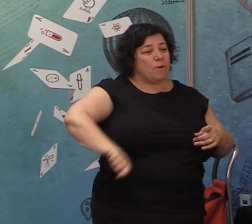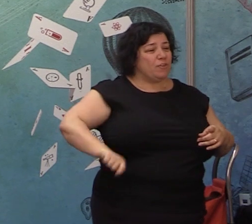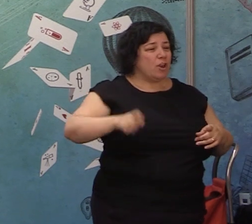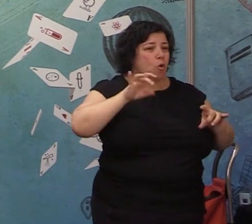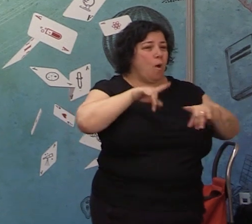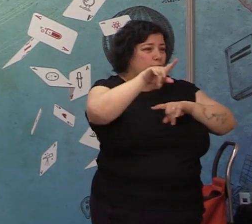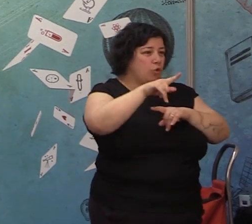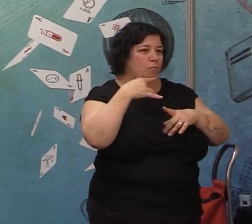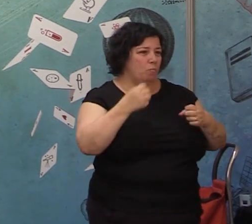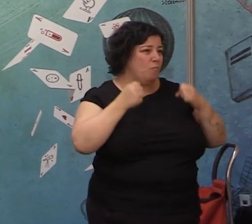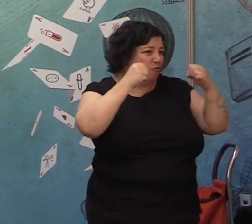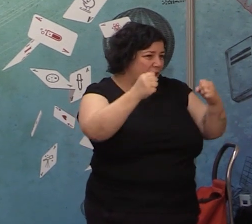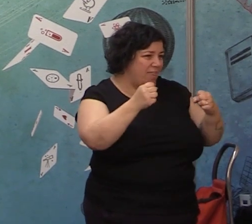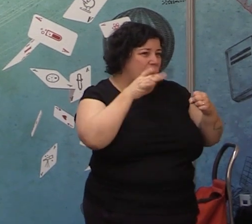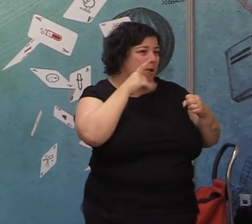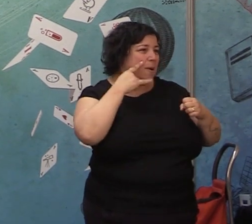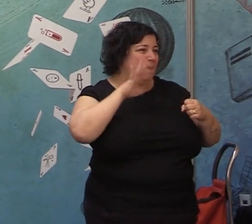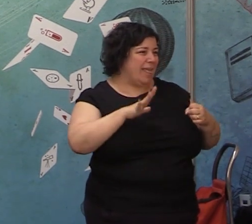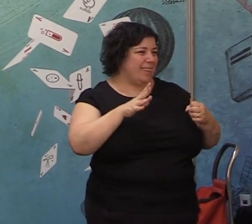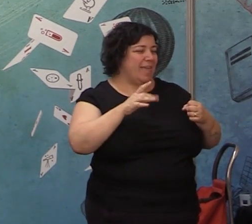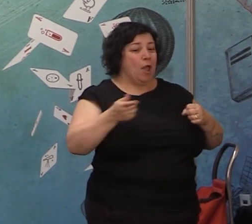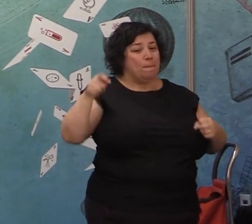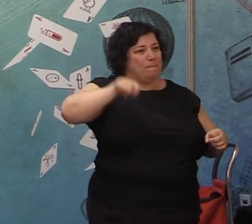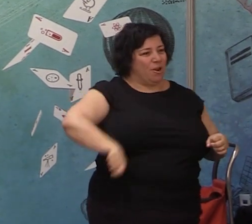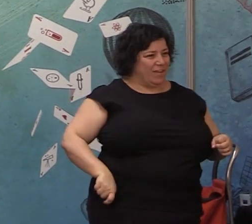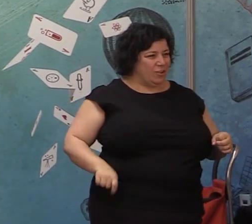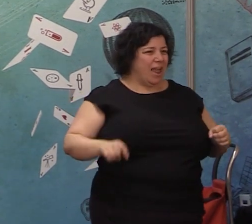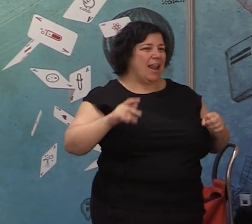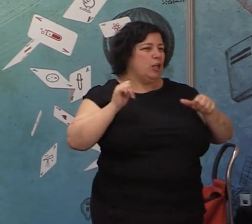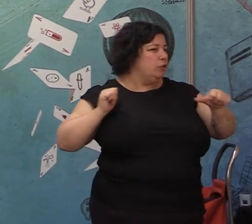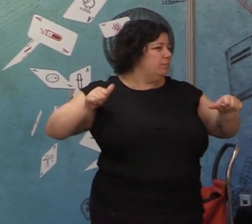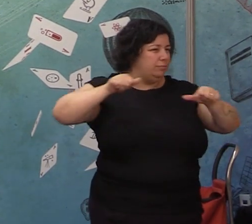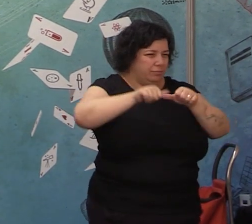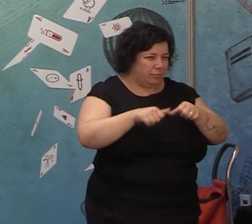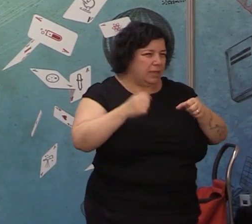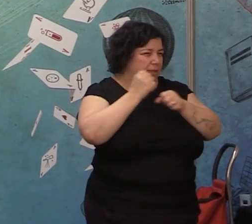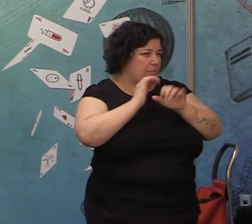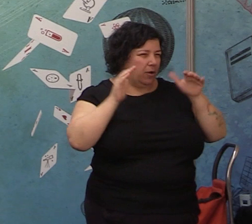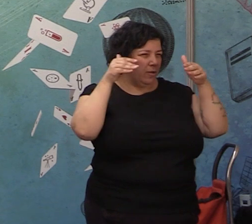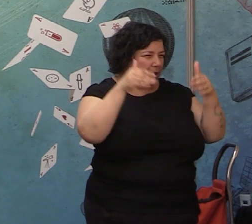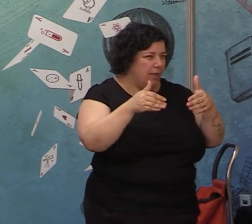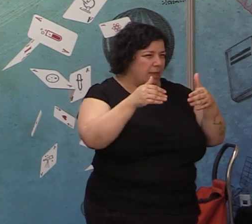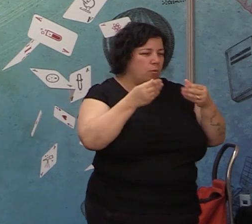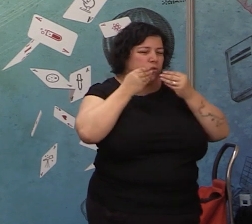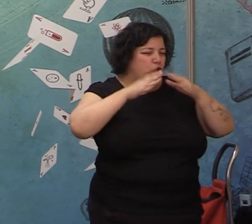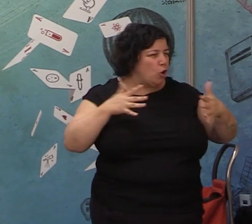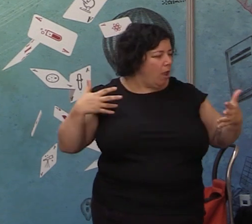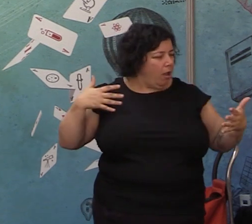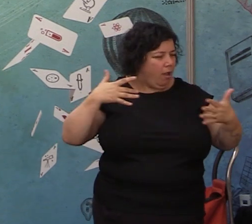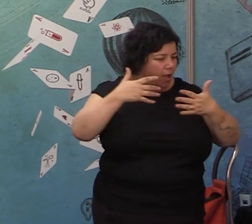y mucha fuerza, porque a veces parece que ser una profesional, dedicarte toda la vida a eso y tener un historial increíble